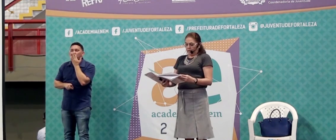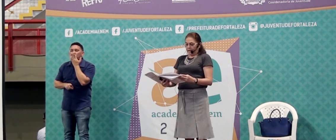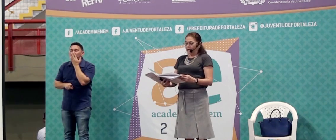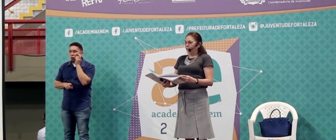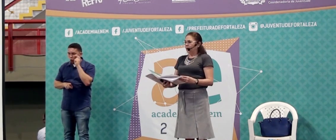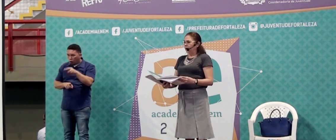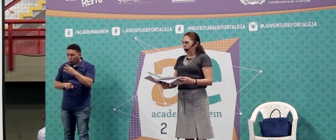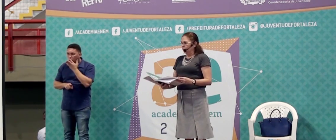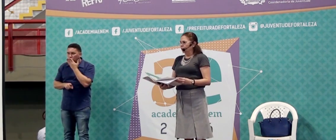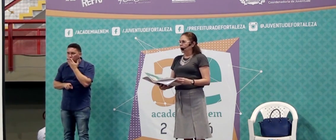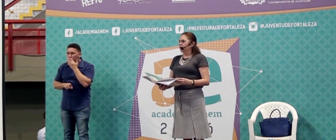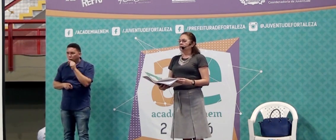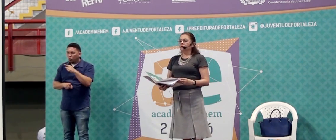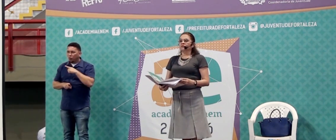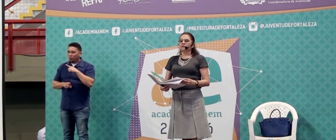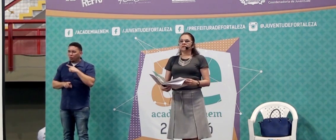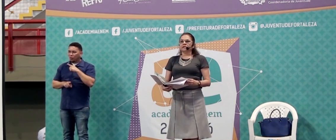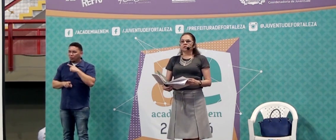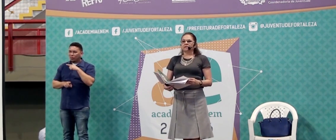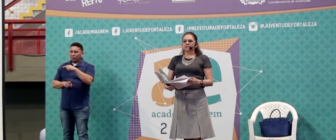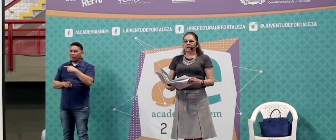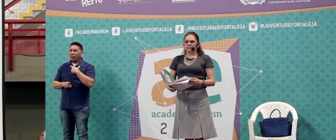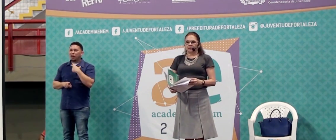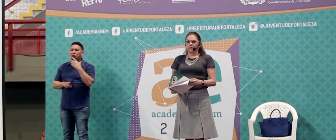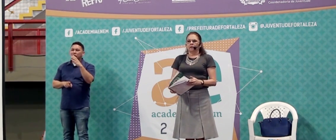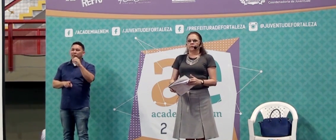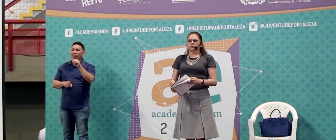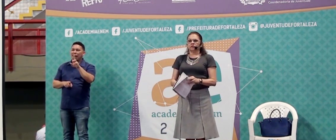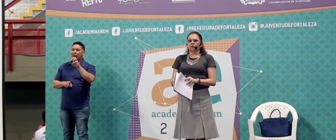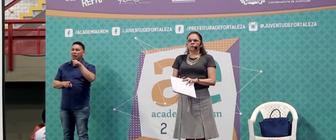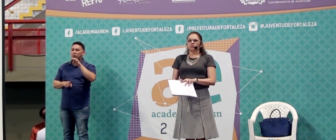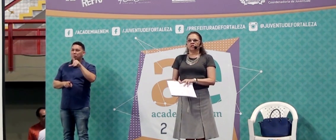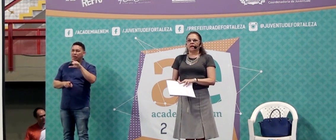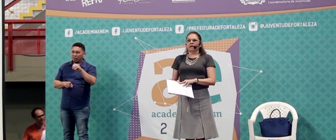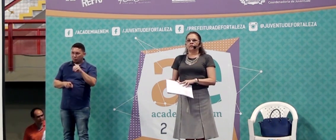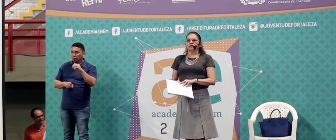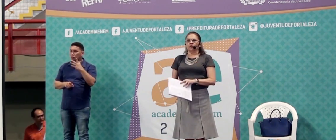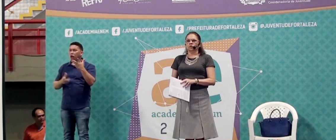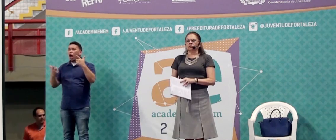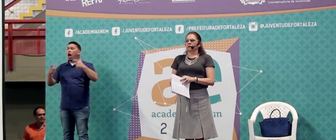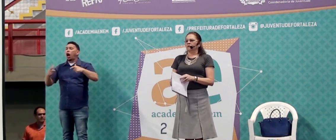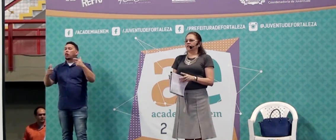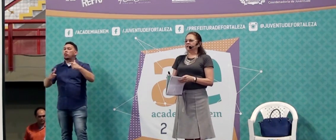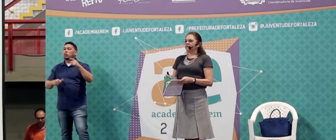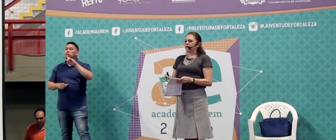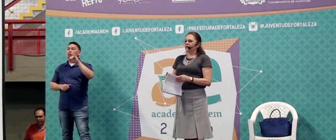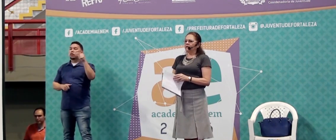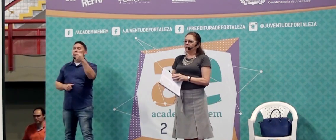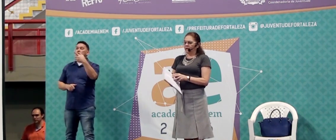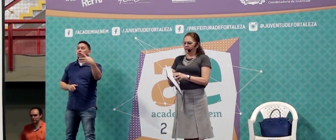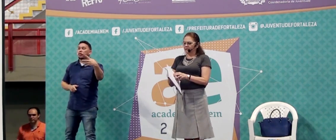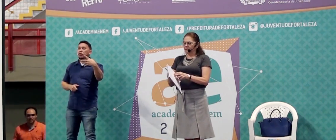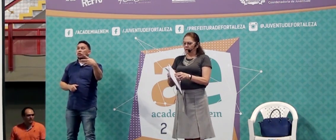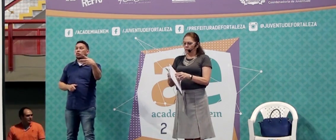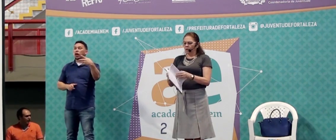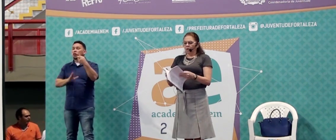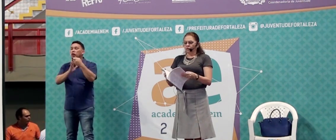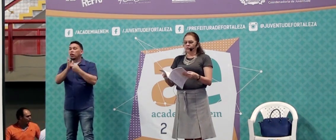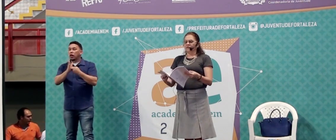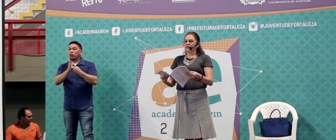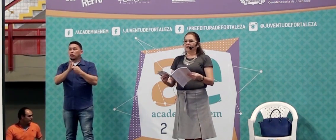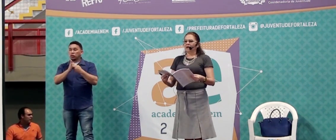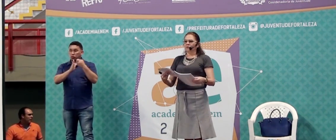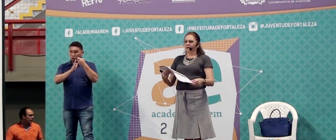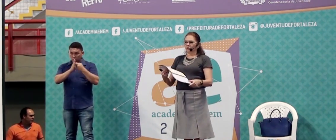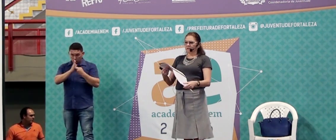tom caramelo. Então, vocês já sabem, professor, onde é que eu vou fazer a minha redação?